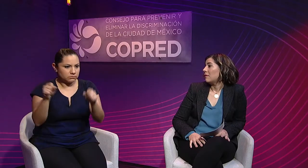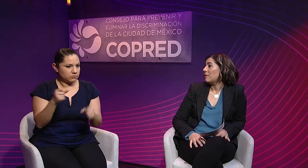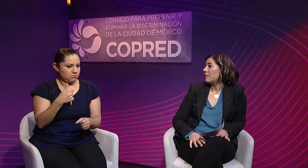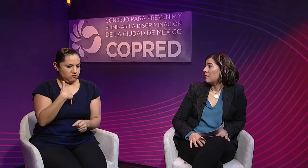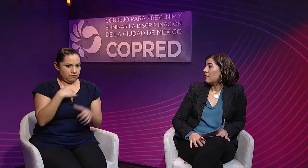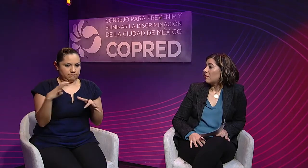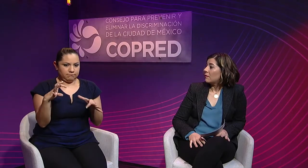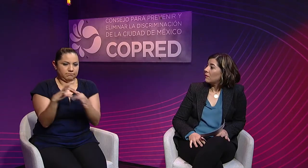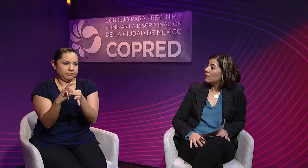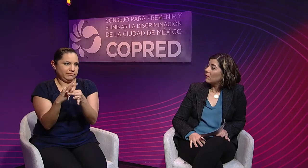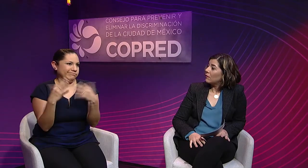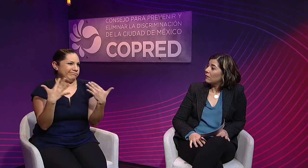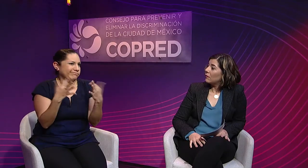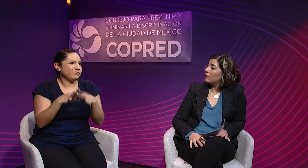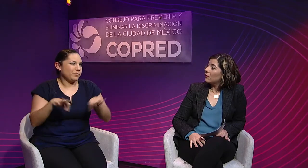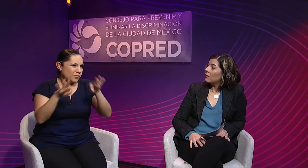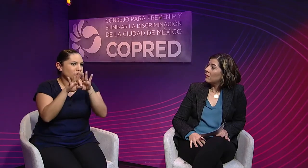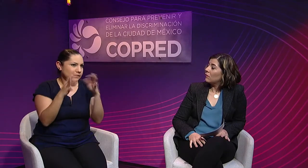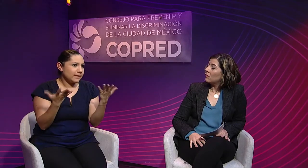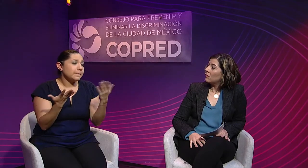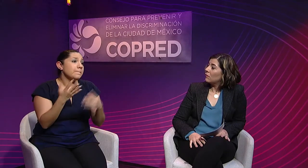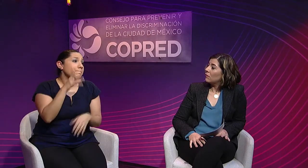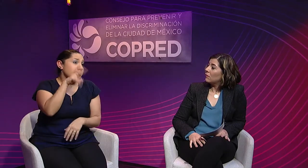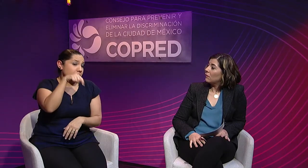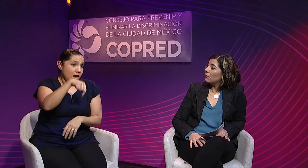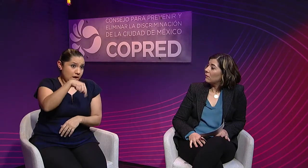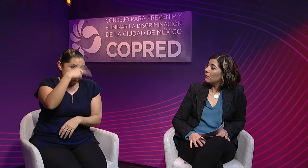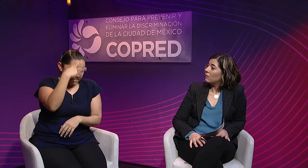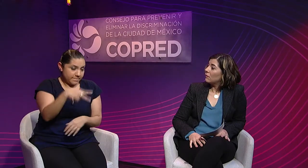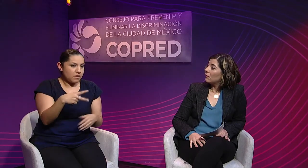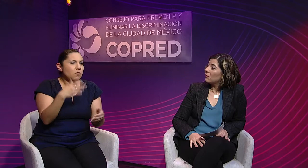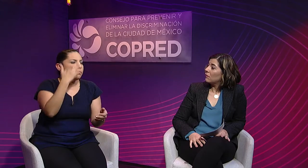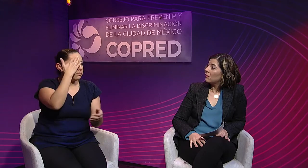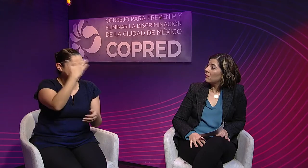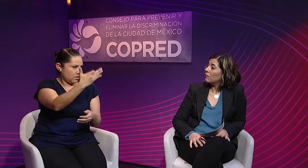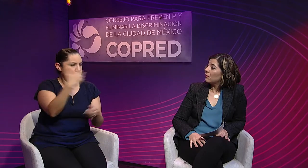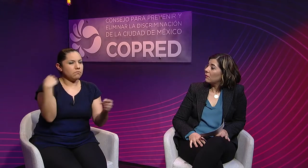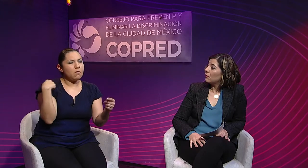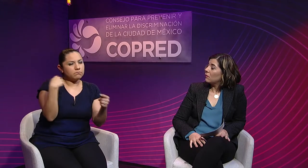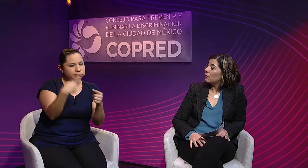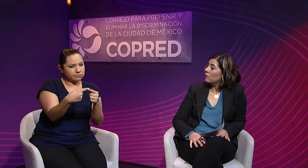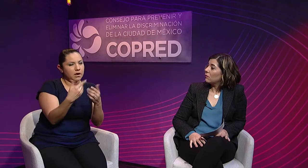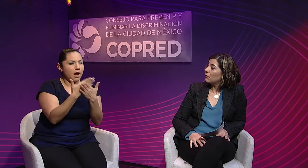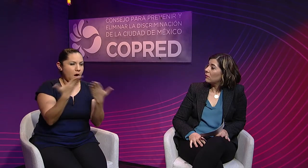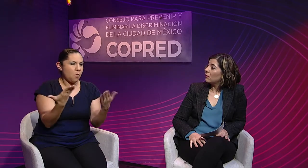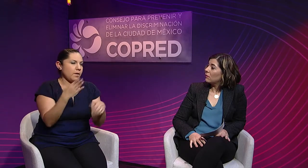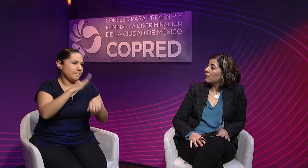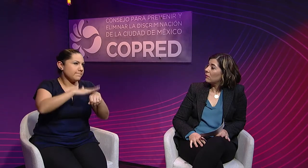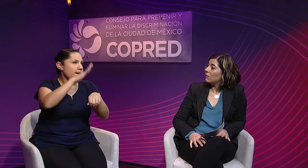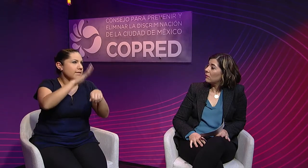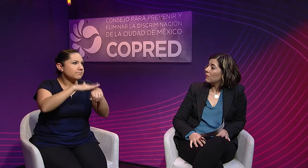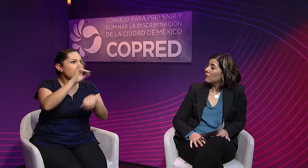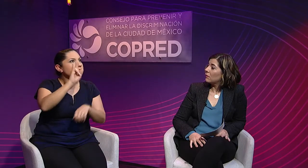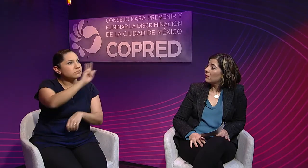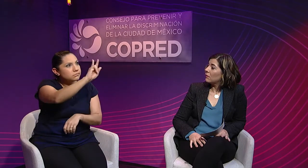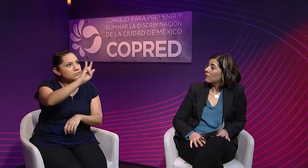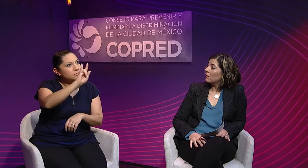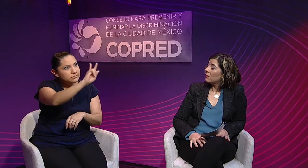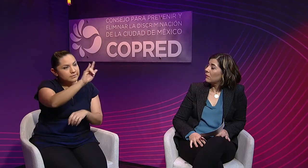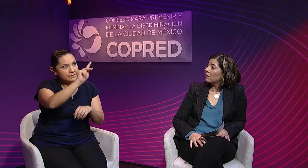manera profesional. Tiene que ir acorde con el sordo incluso que le estás interpretando, ¿no? Entonces, durante mucho tiempo, a mí me parece